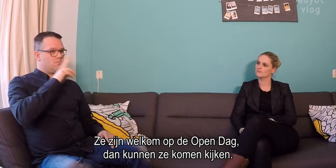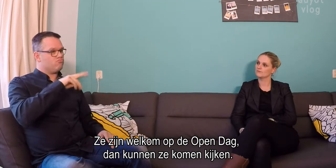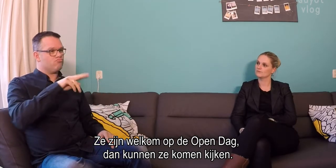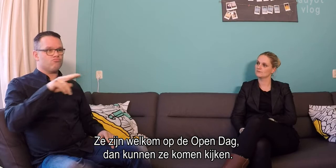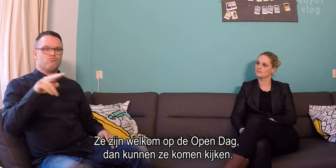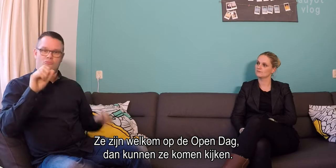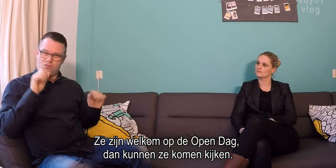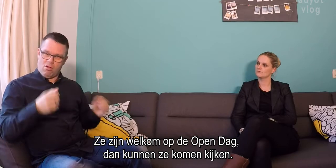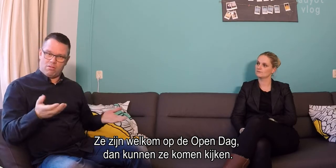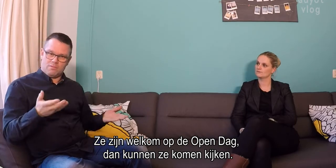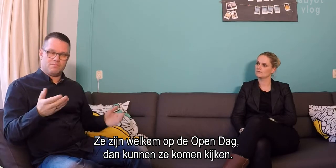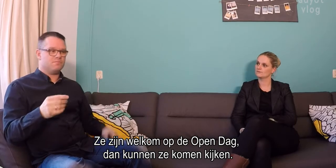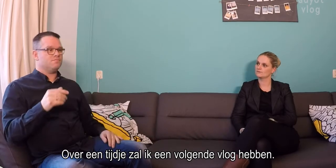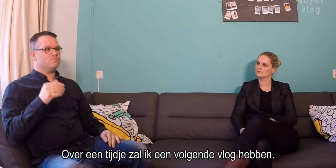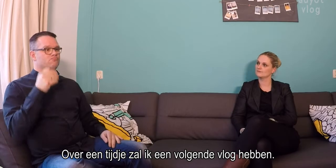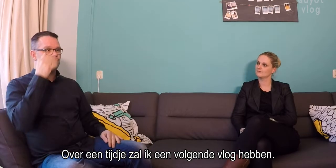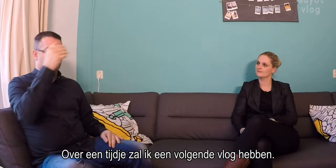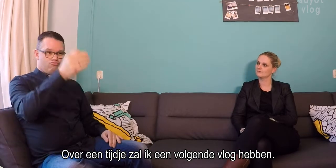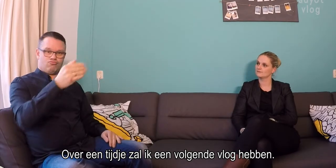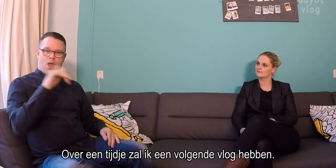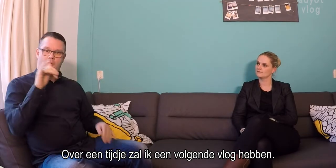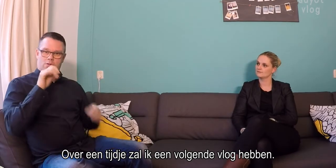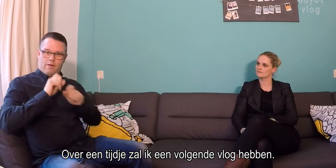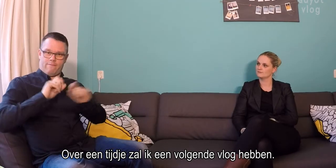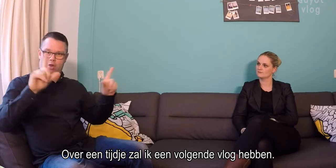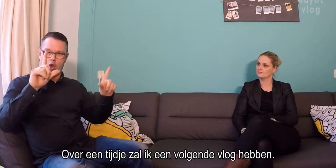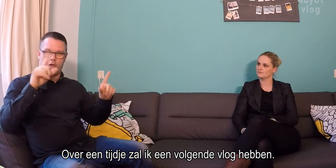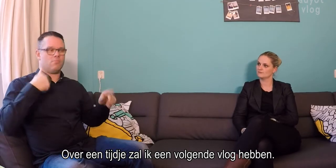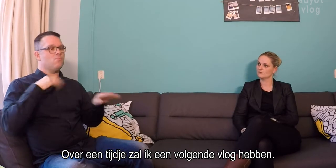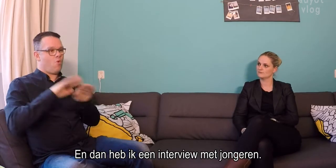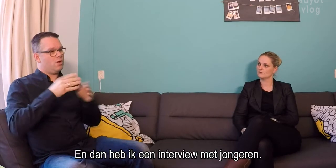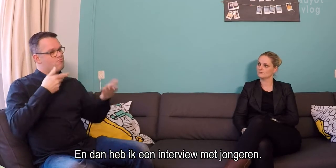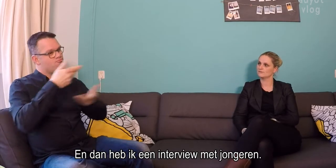komen kijken. Over een tijdje zal ik een volgende vlog hebben en dan heb ik een